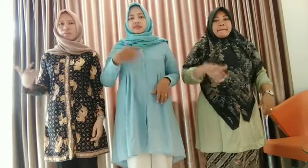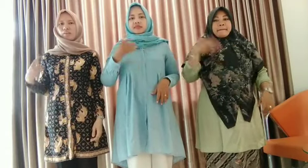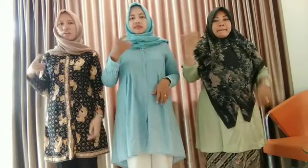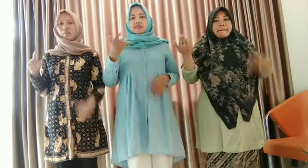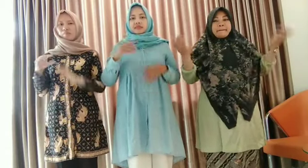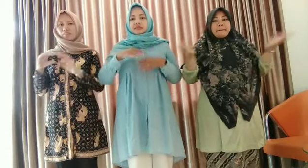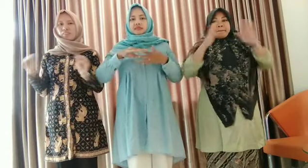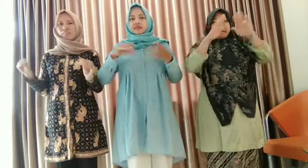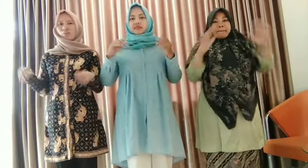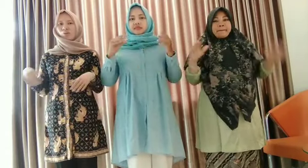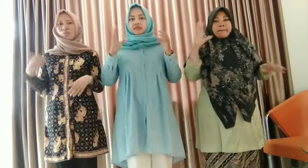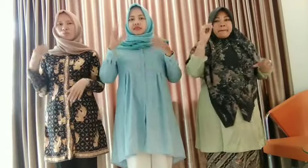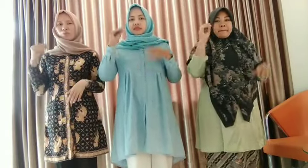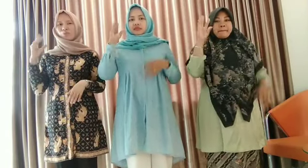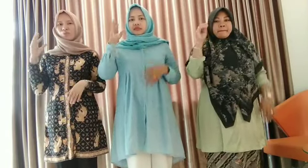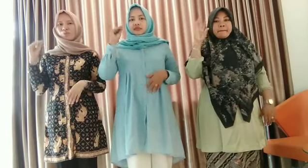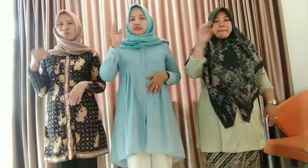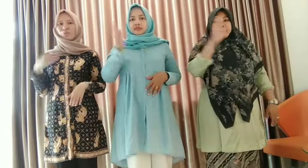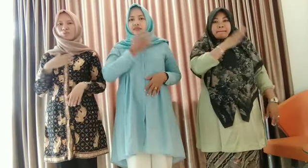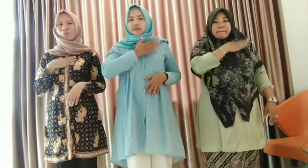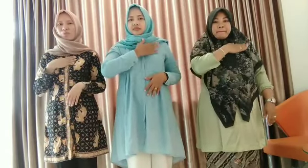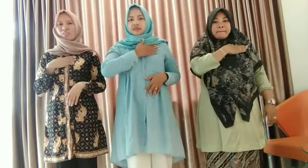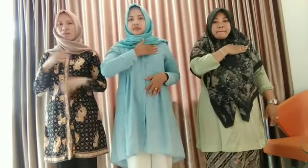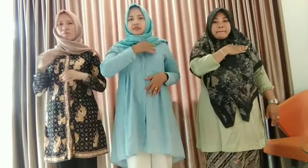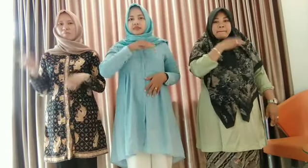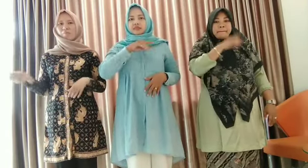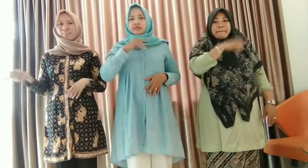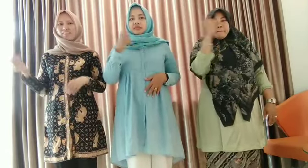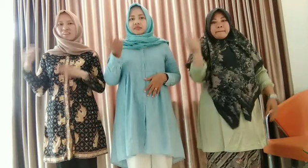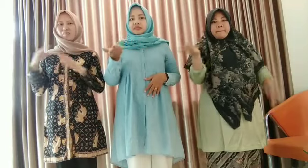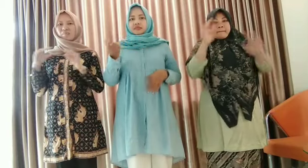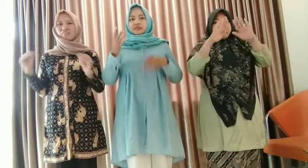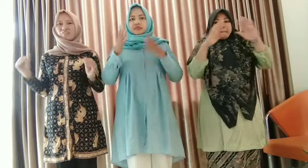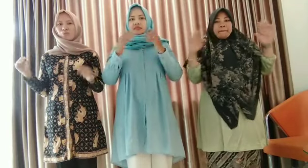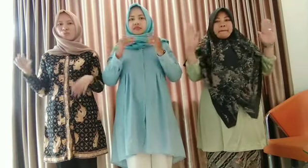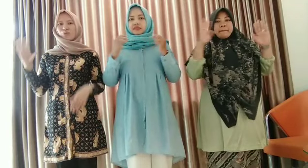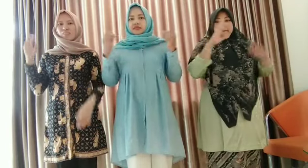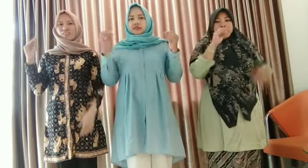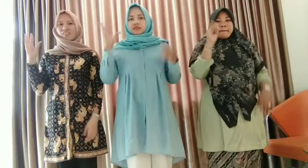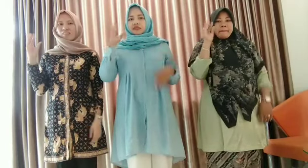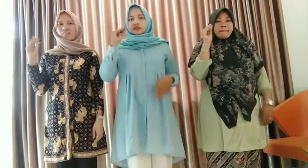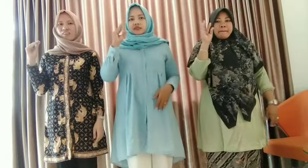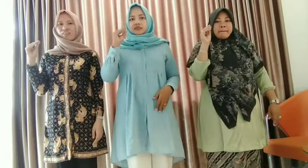Sampai habis umurku, sampai habis usia,